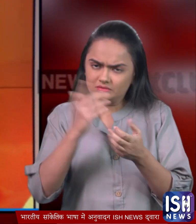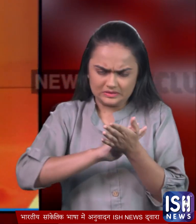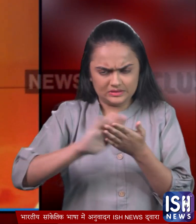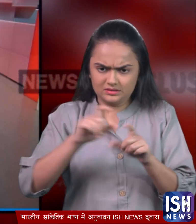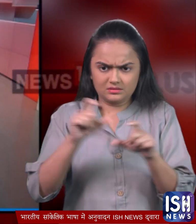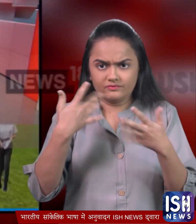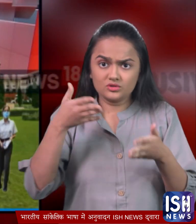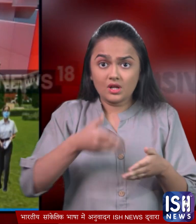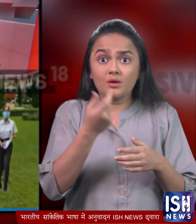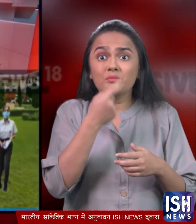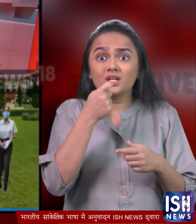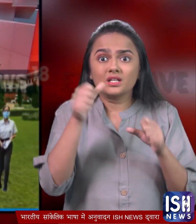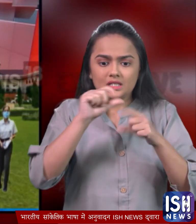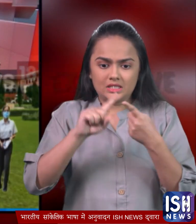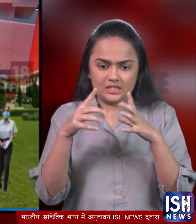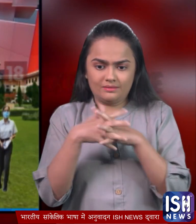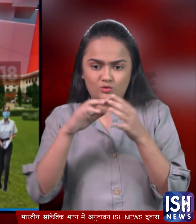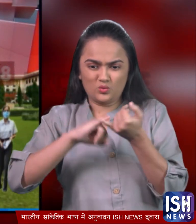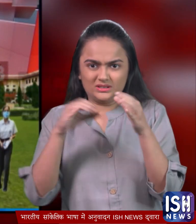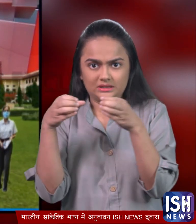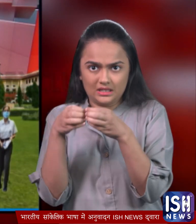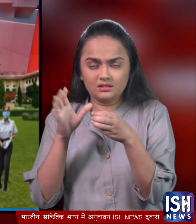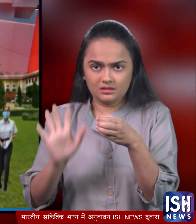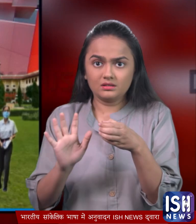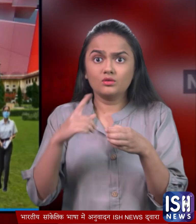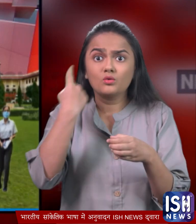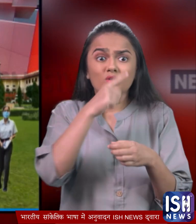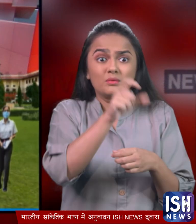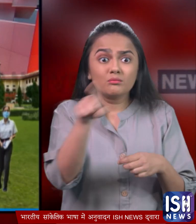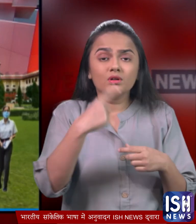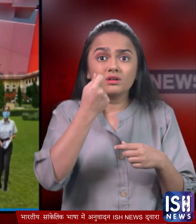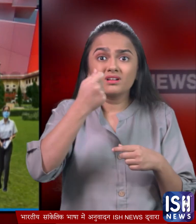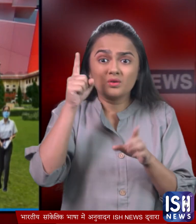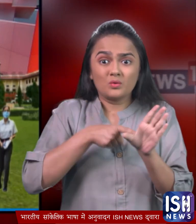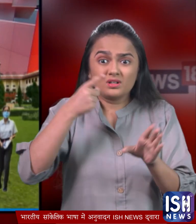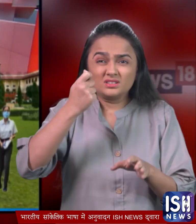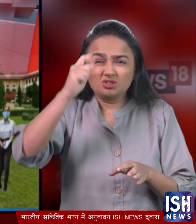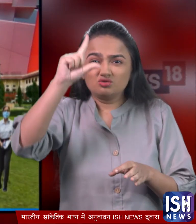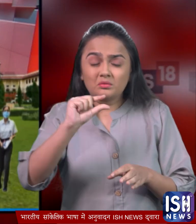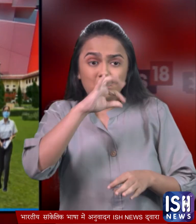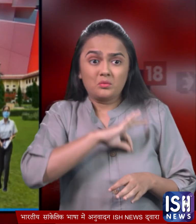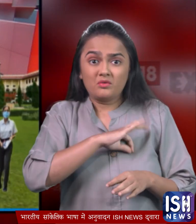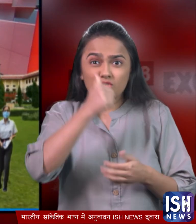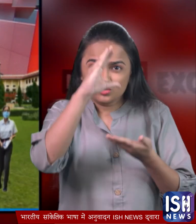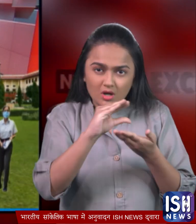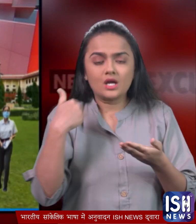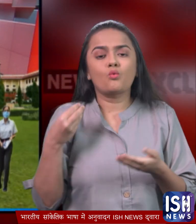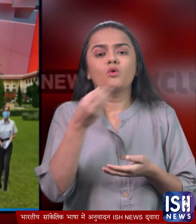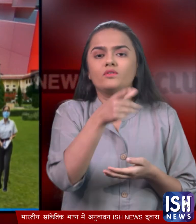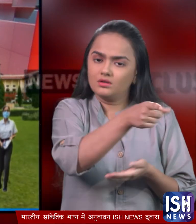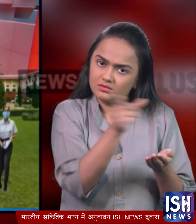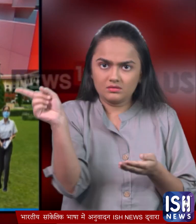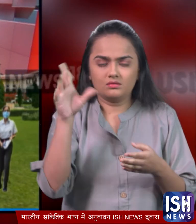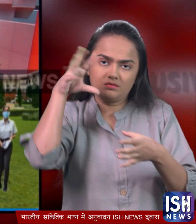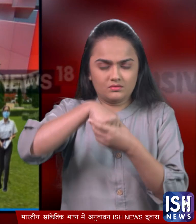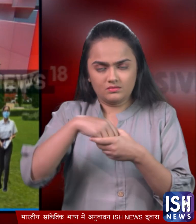साफ हो गया। कोर्ट ने मेडिकल कॉलेजों में ईडब्ल्यूएस कैटेगरी यानी आर्थिक रूप से कमजोर वर्ग को दिए 10% आरक्षण को इजाजत दे दी, जिस पर